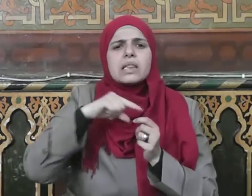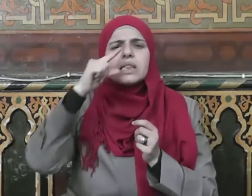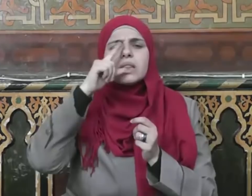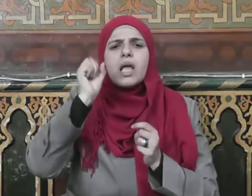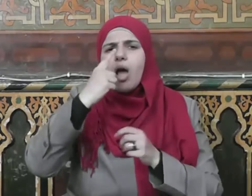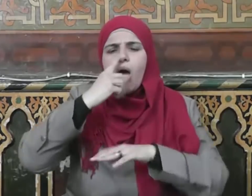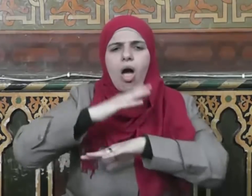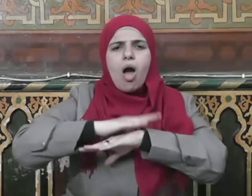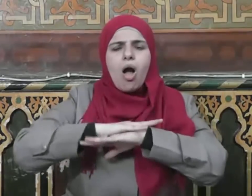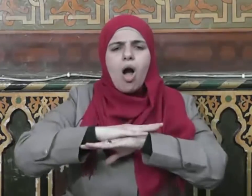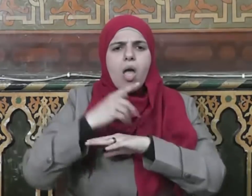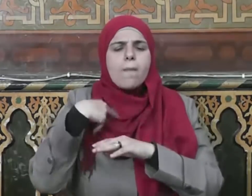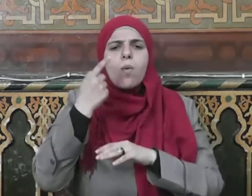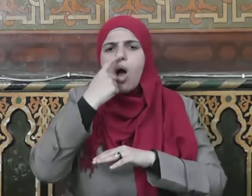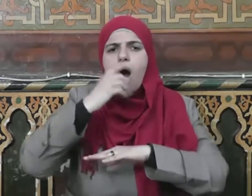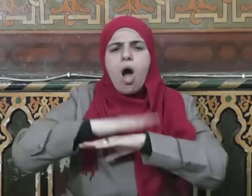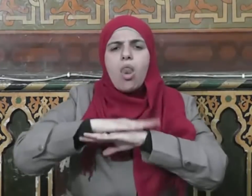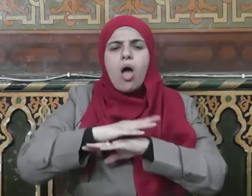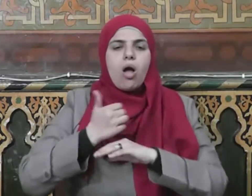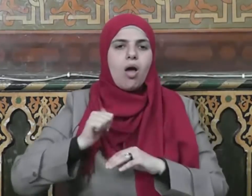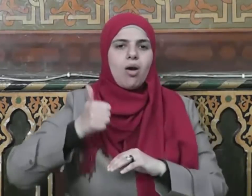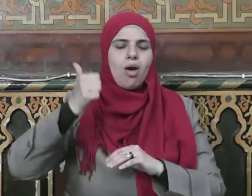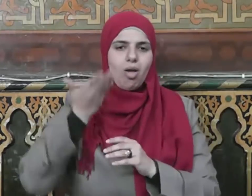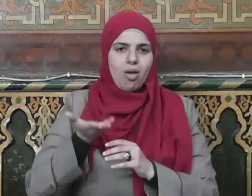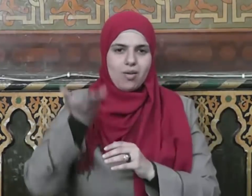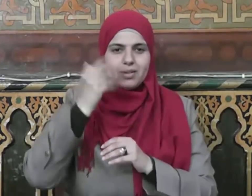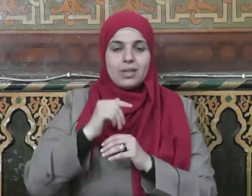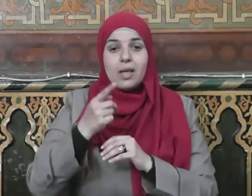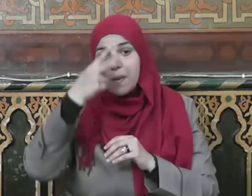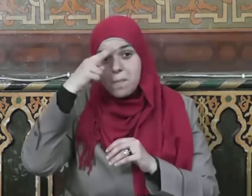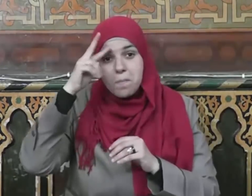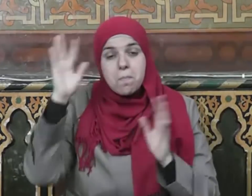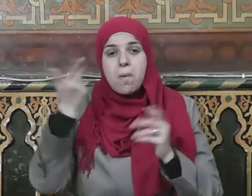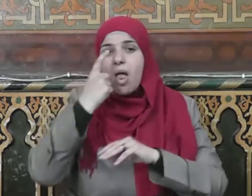والمثل والأخلاق الراقية، ومن هذه الأخلاق الفاضلة